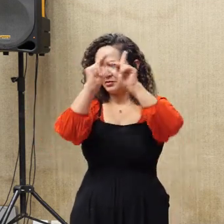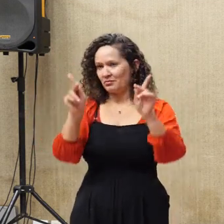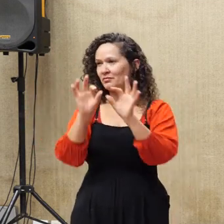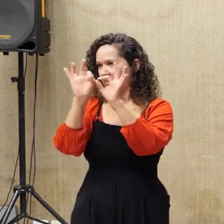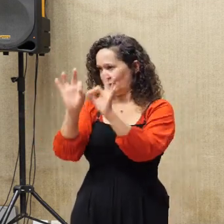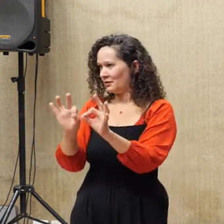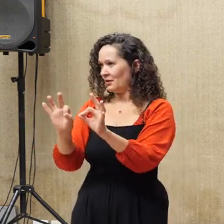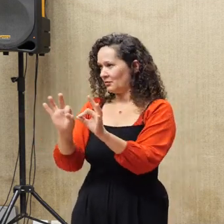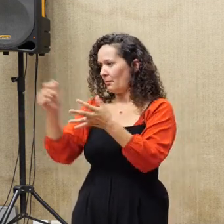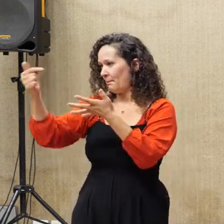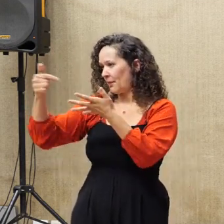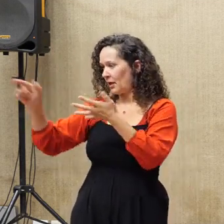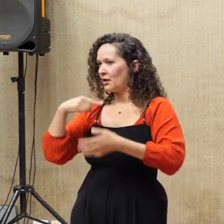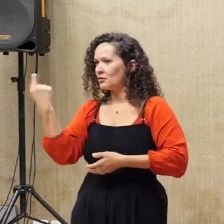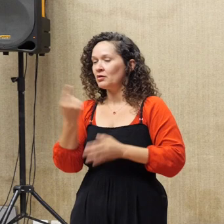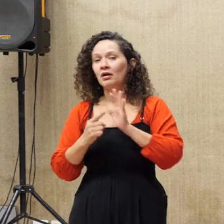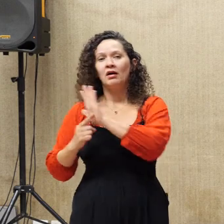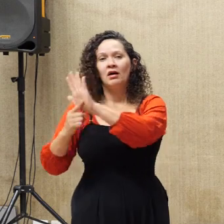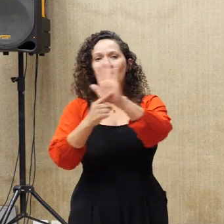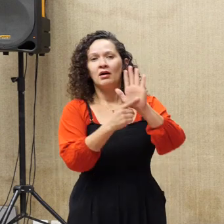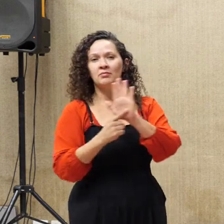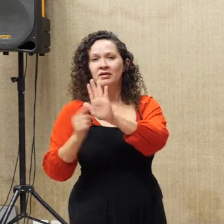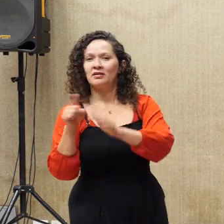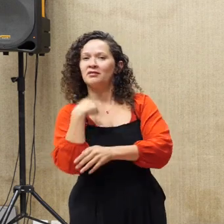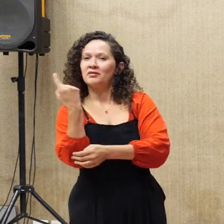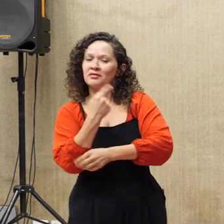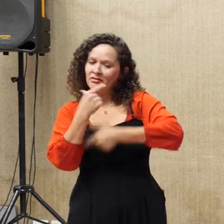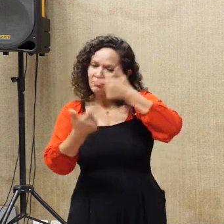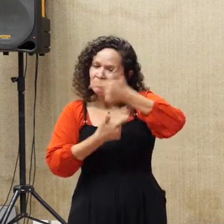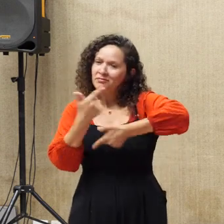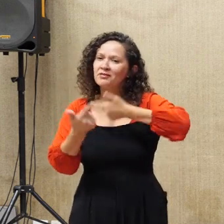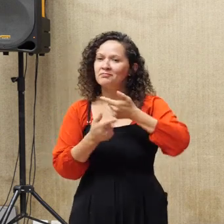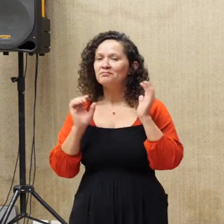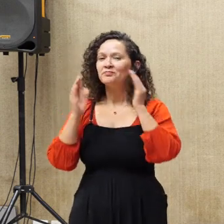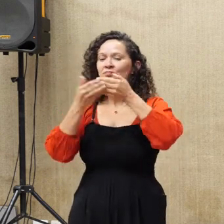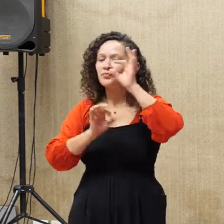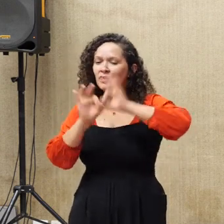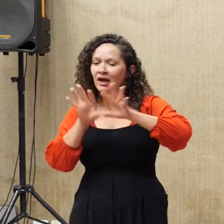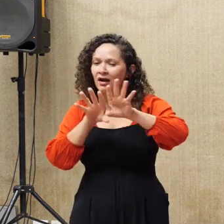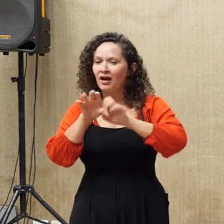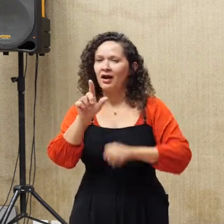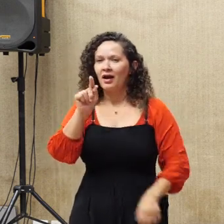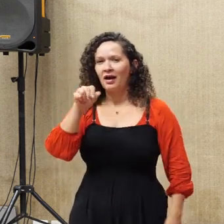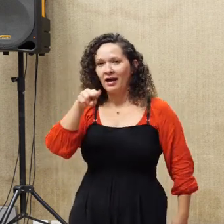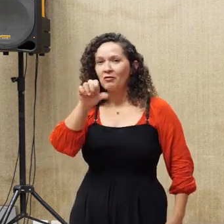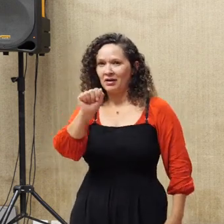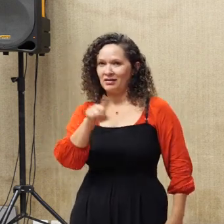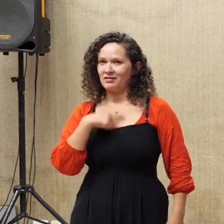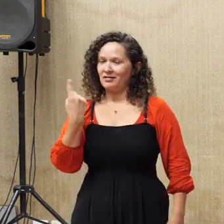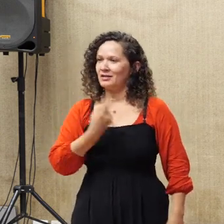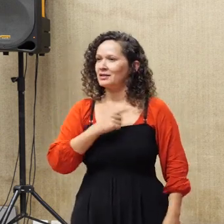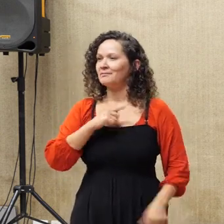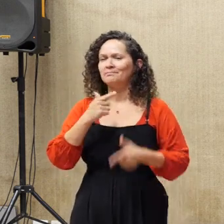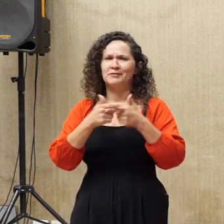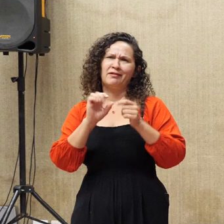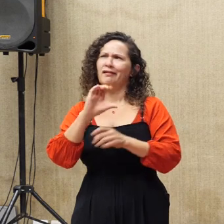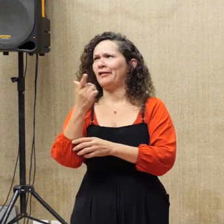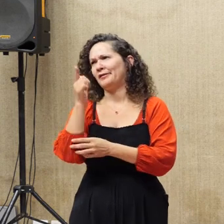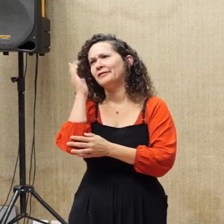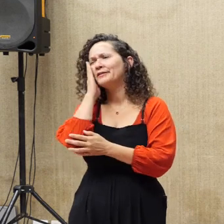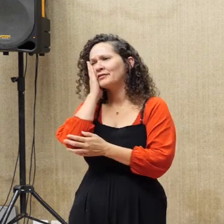Tá certo? É assim que a gente apresenta a guarda, é assim que a gente forma a guarda. Tá certo? Ah, nós temos problema?